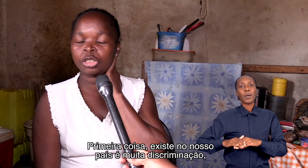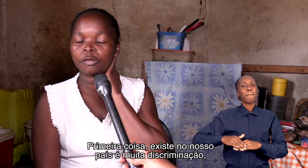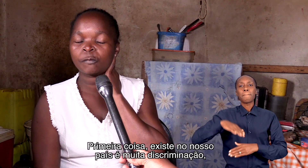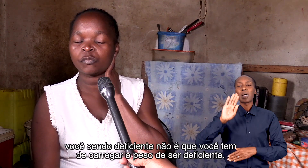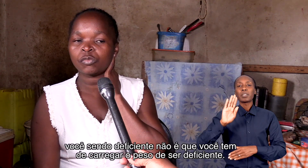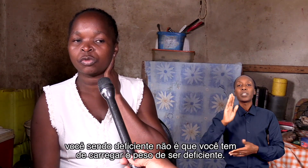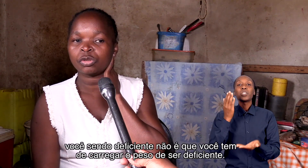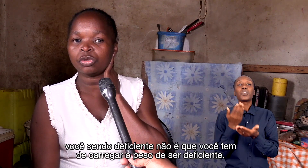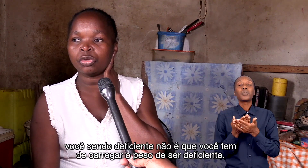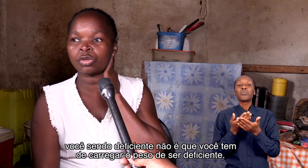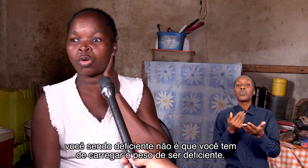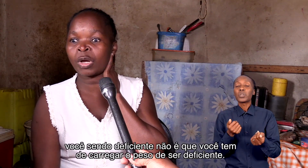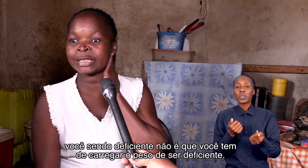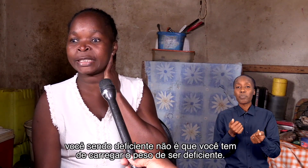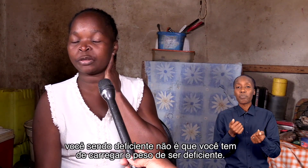Porque